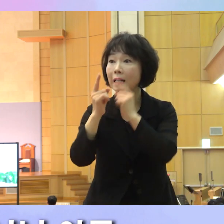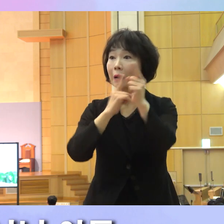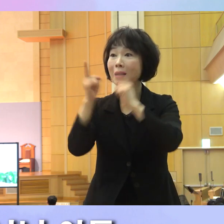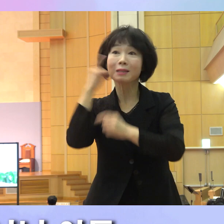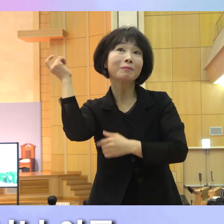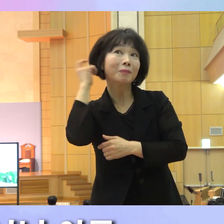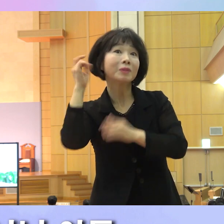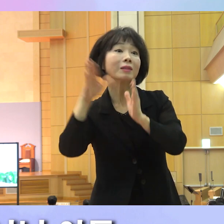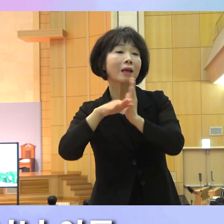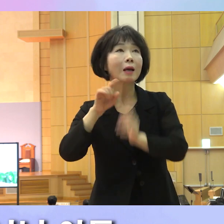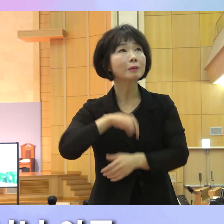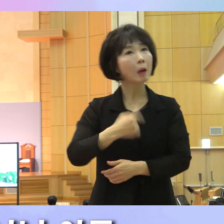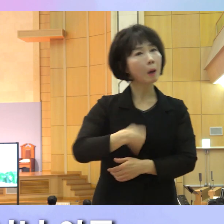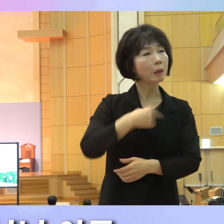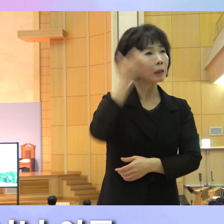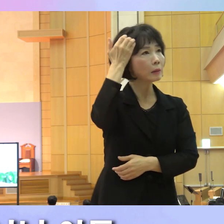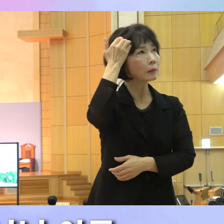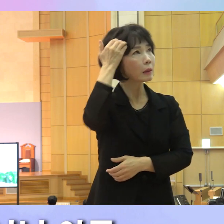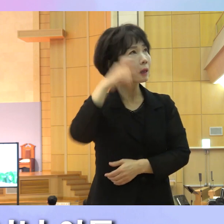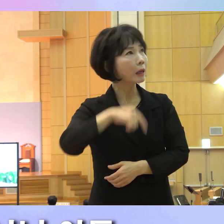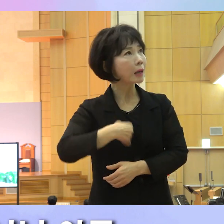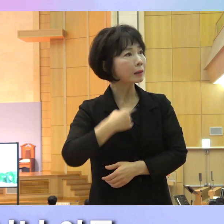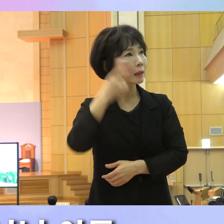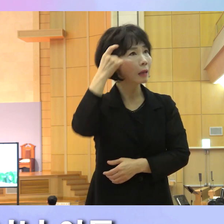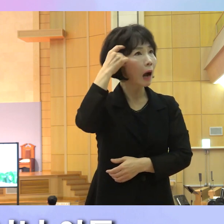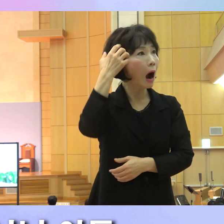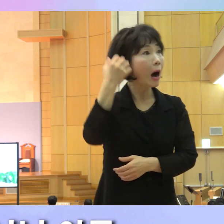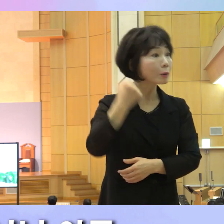지식이나 상식이나 이치나 사람의